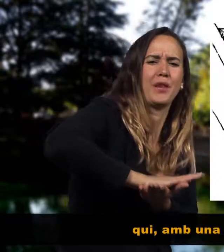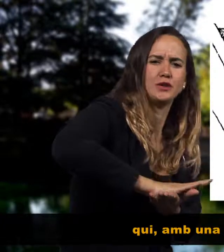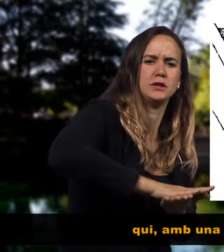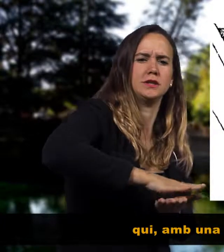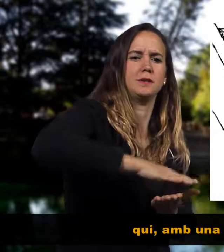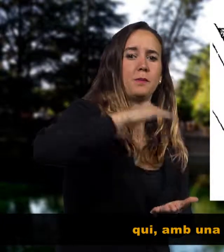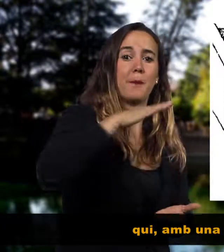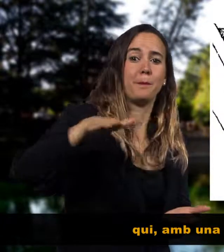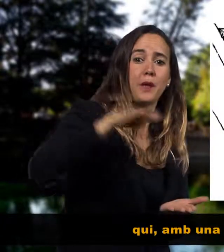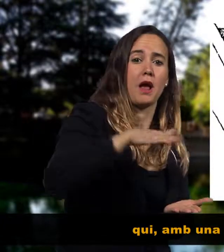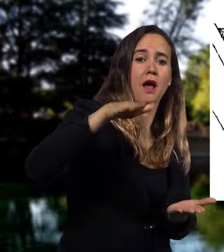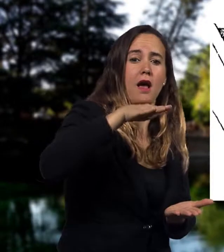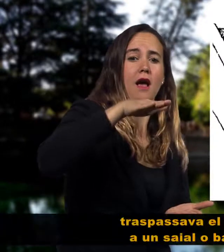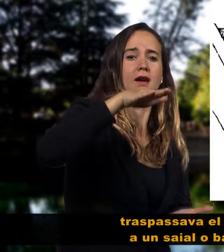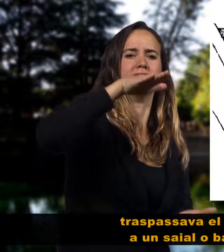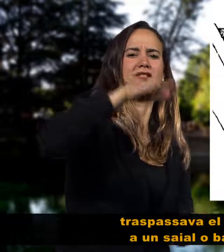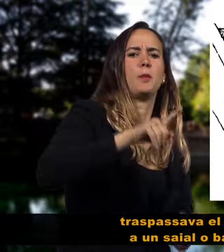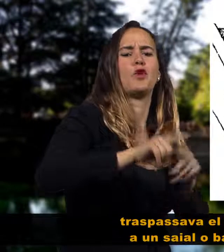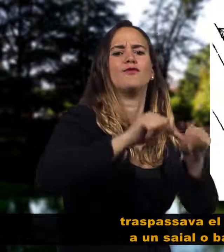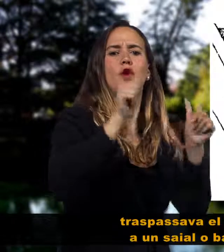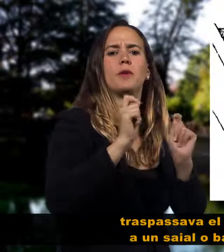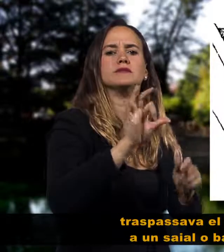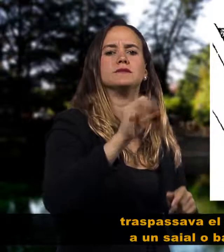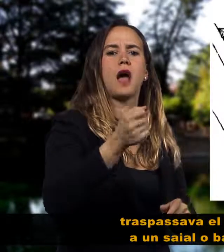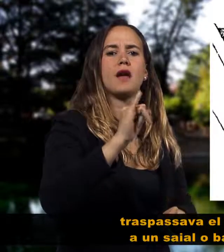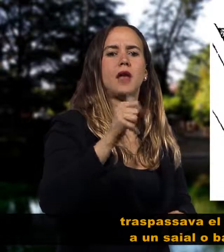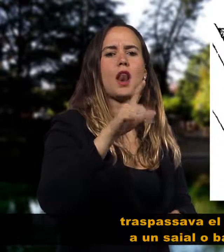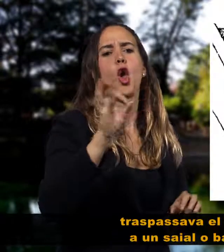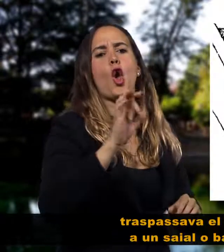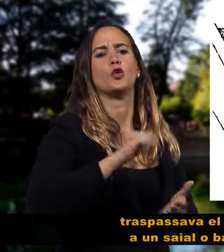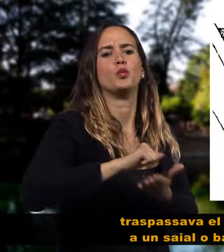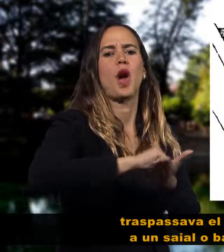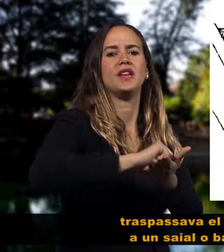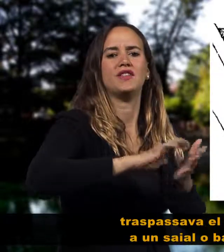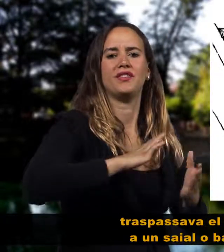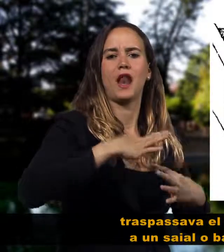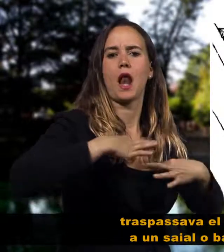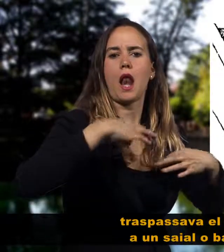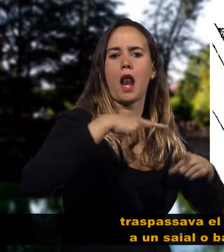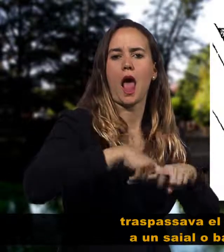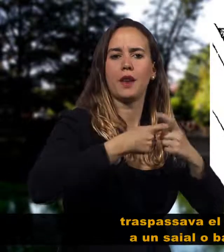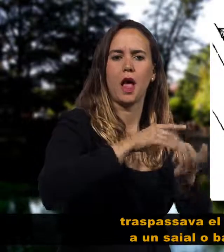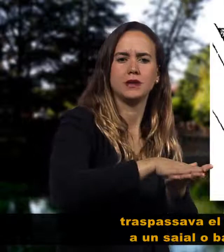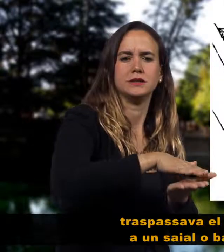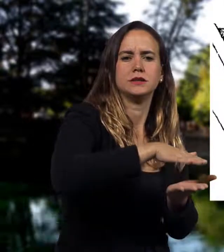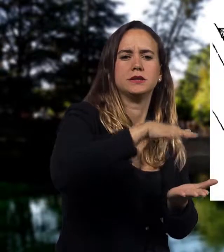saial o baieta de llana. Aquest procés es repetia fins a obtenir una posta, 250 fulls.